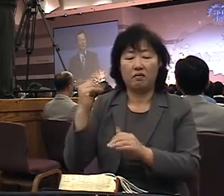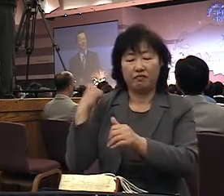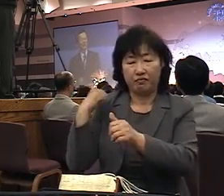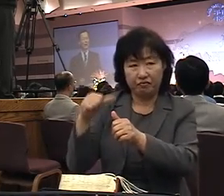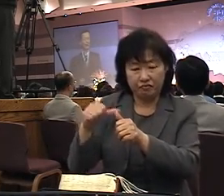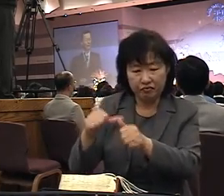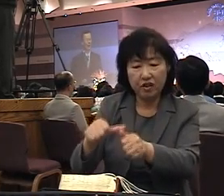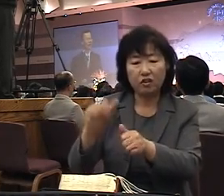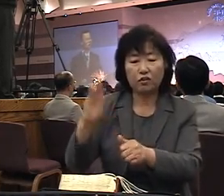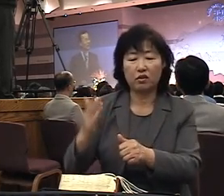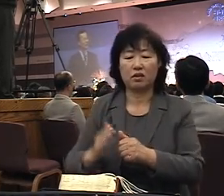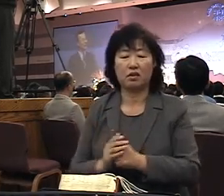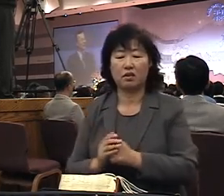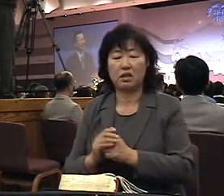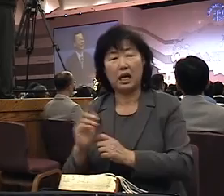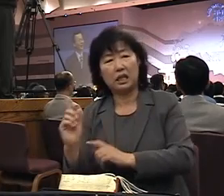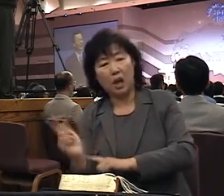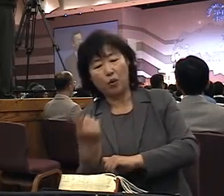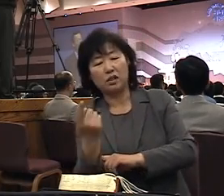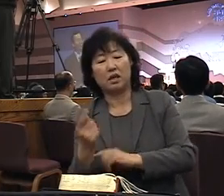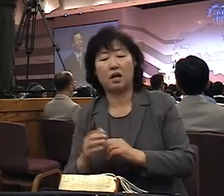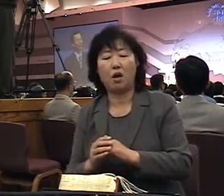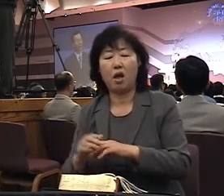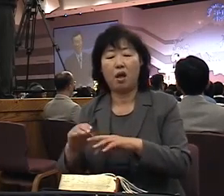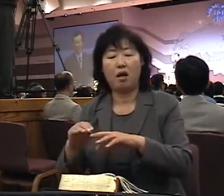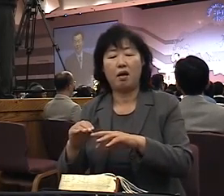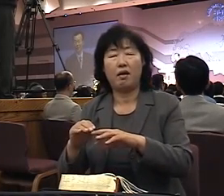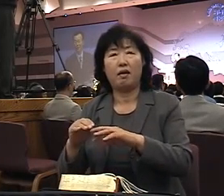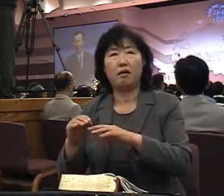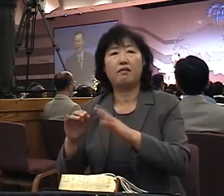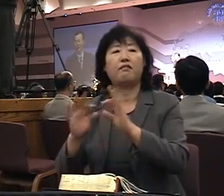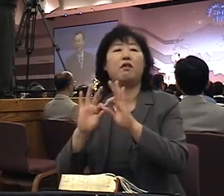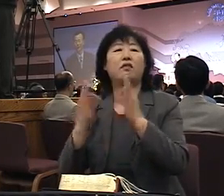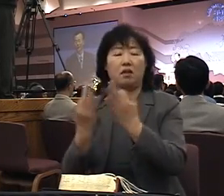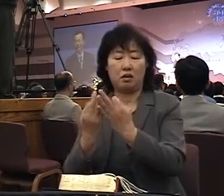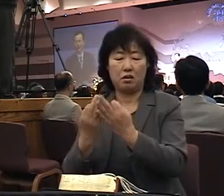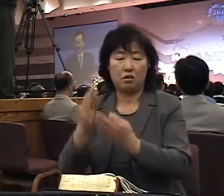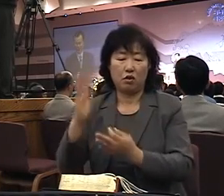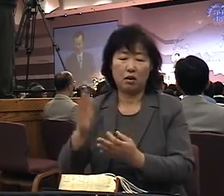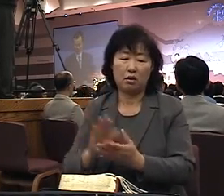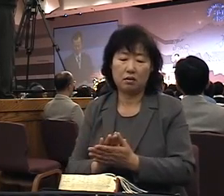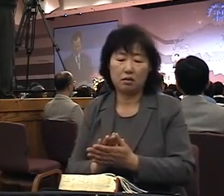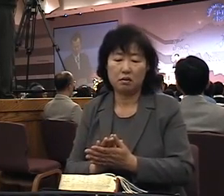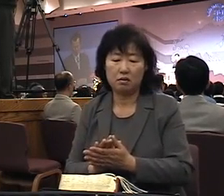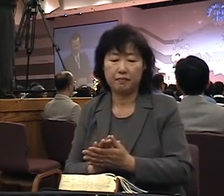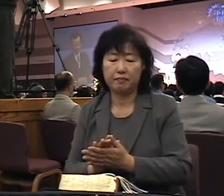그 패밀리가 바로 다윗의 패밀리였다는 겁니다.